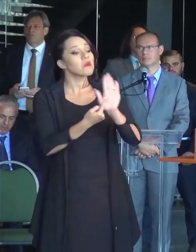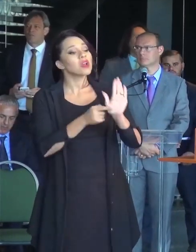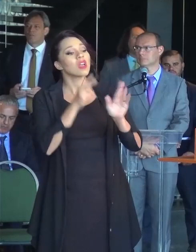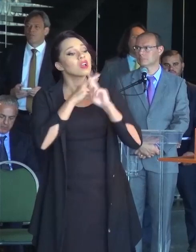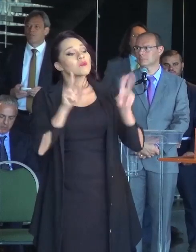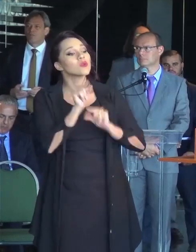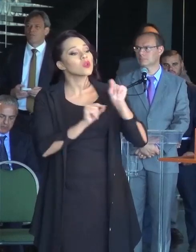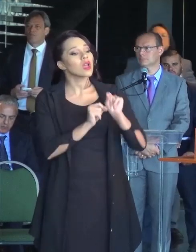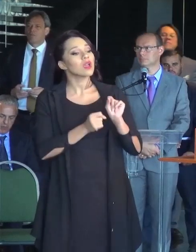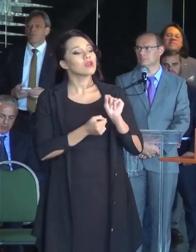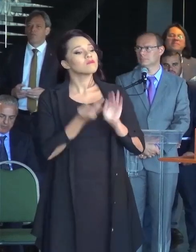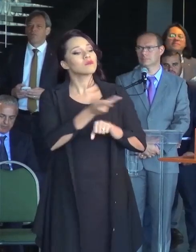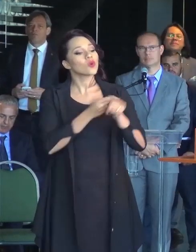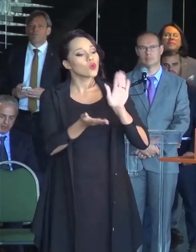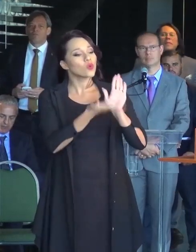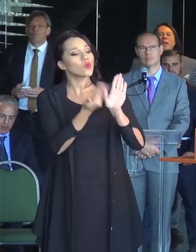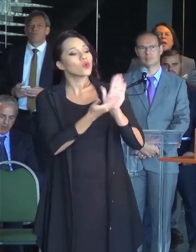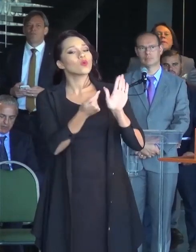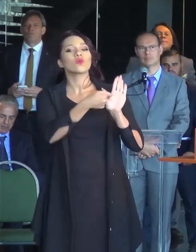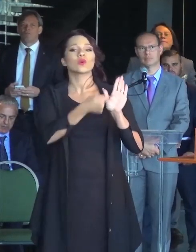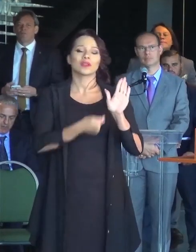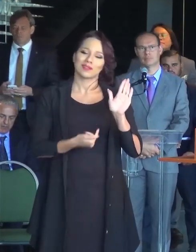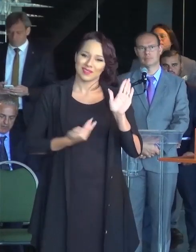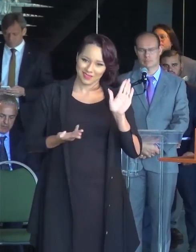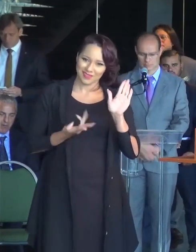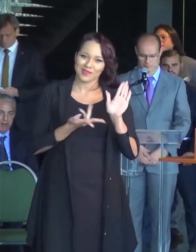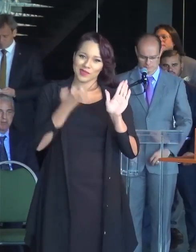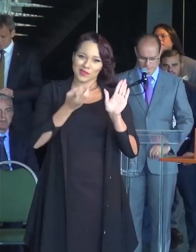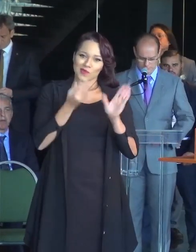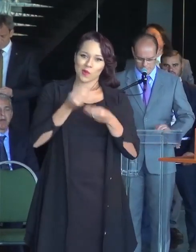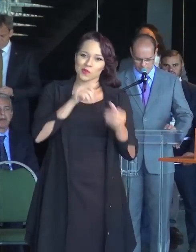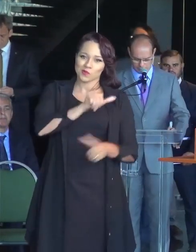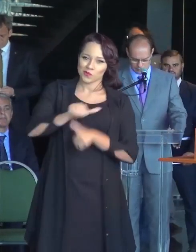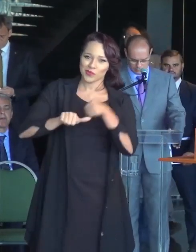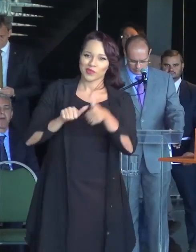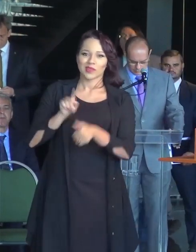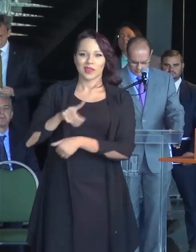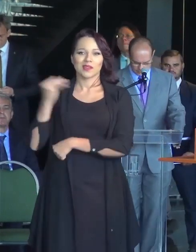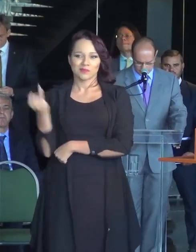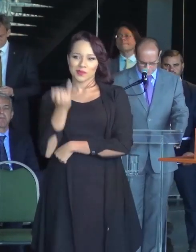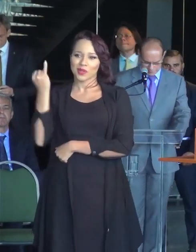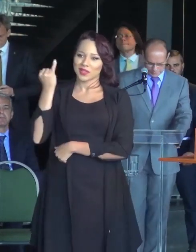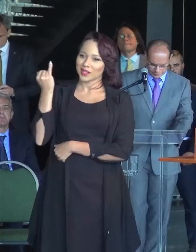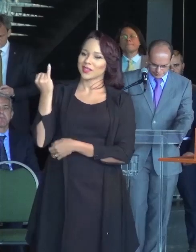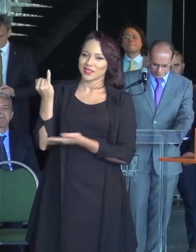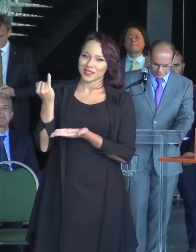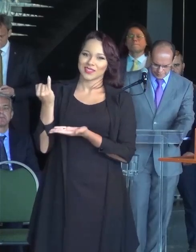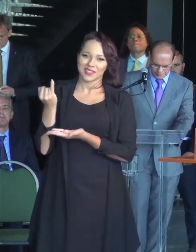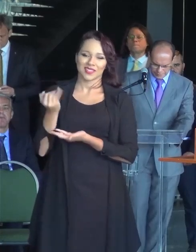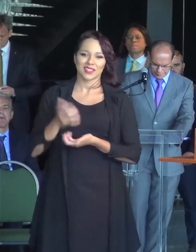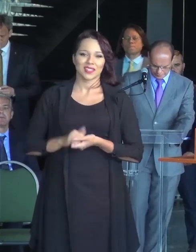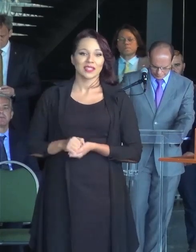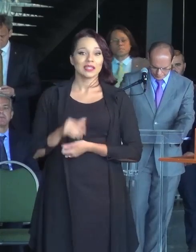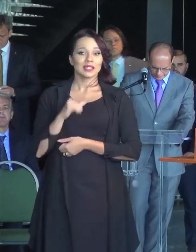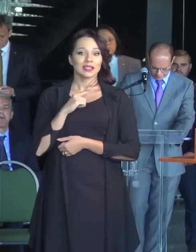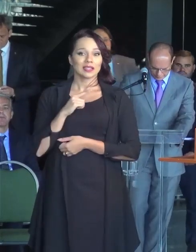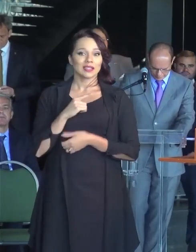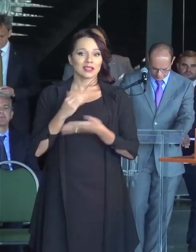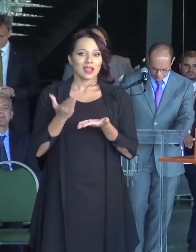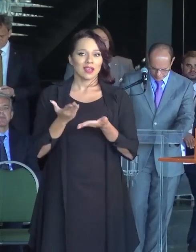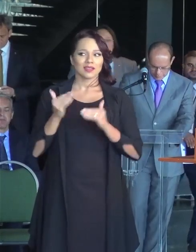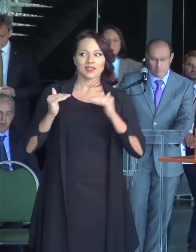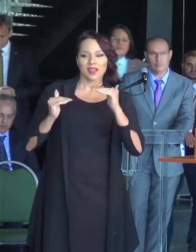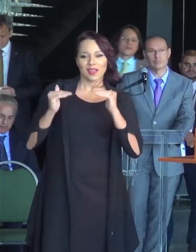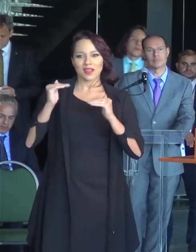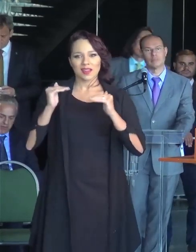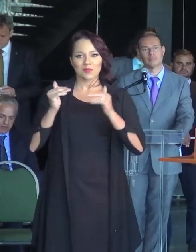está reclamando e tal. Então, percebam como isso mudou, como isso é importante. Como é importante esse